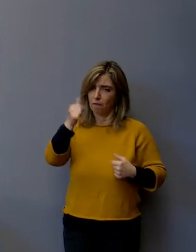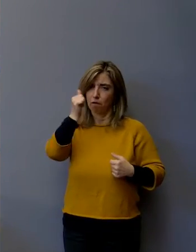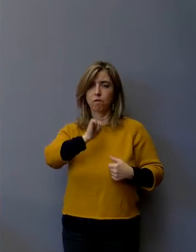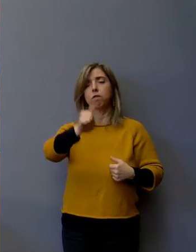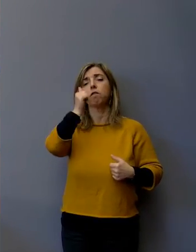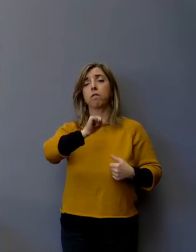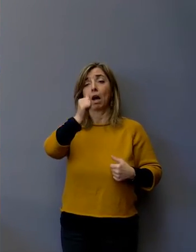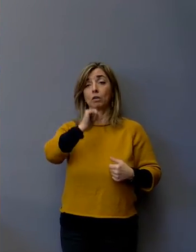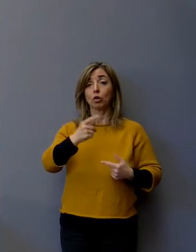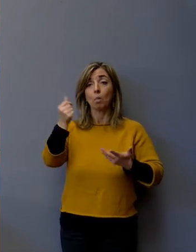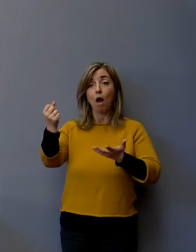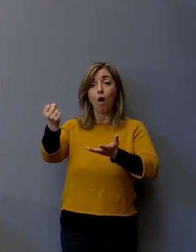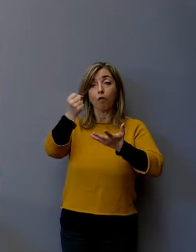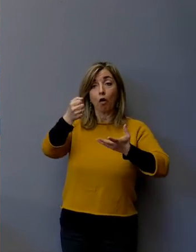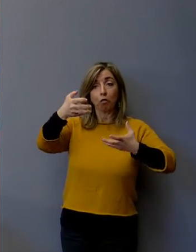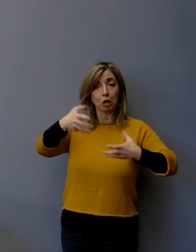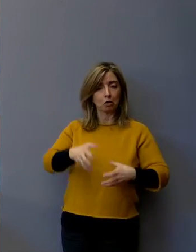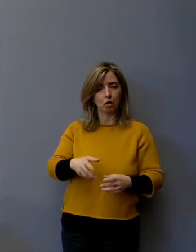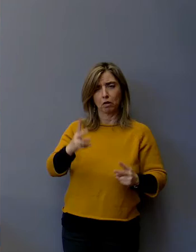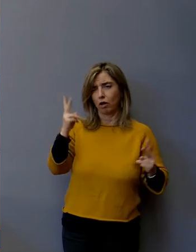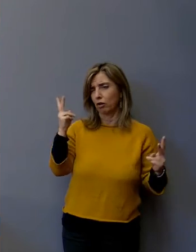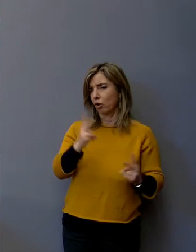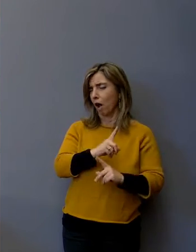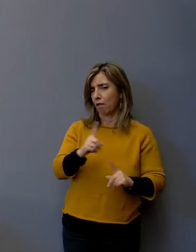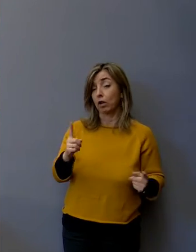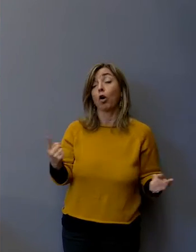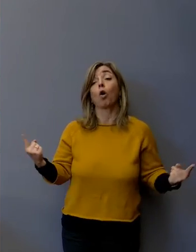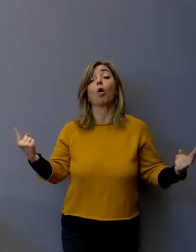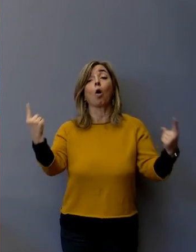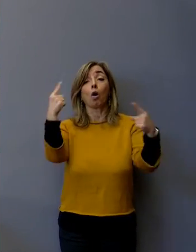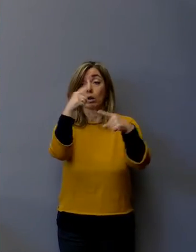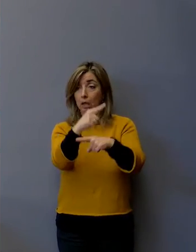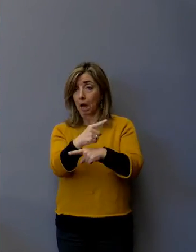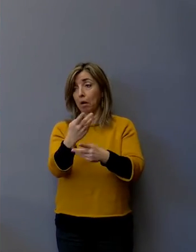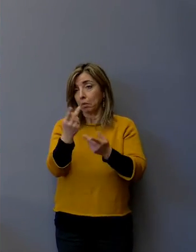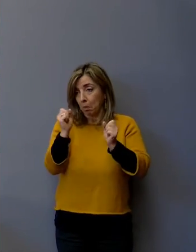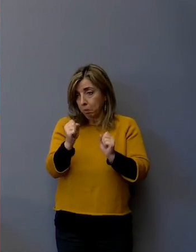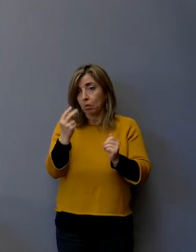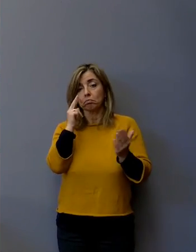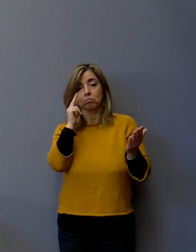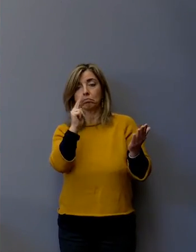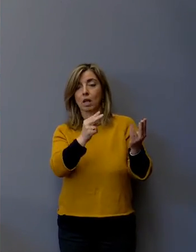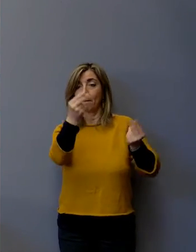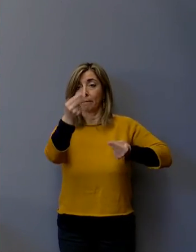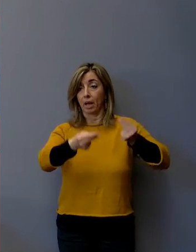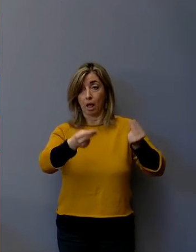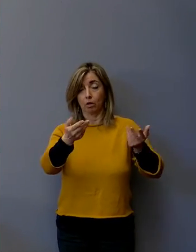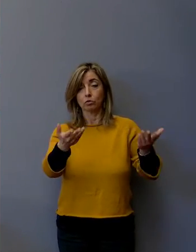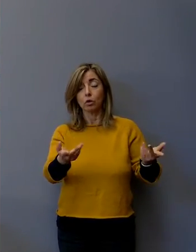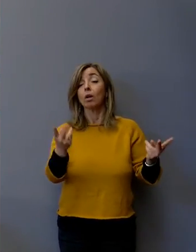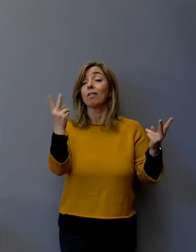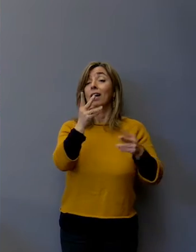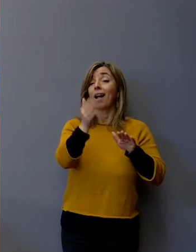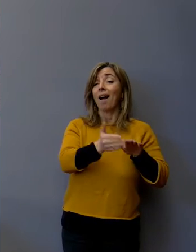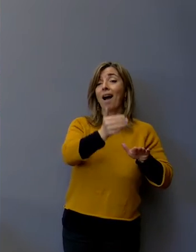i fondi e il contrario basta leggere i bilanci e quest'anno di co lead mi dispiace dirlo è stata data una